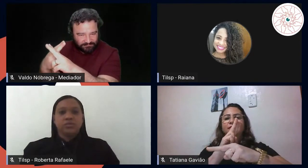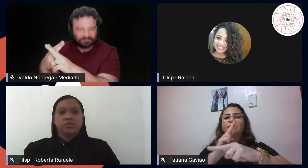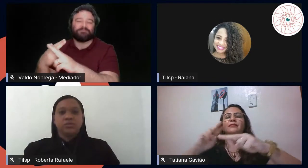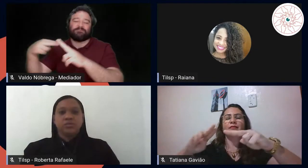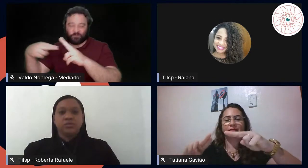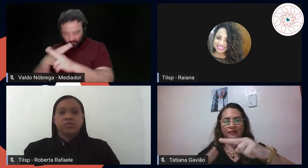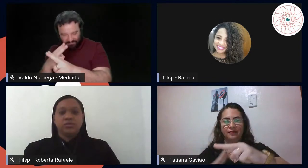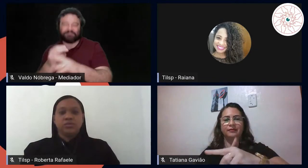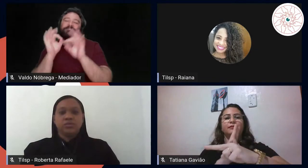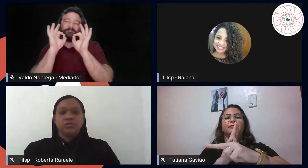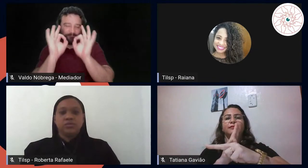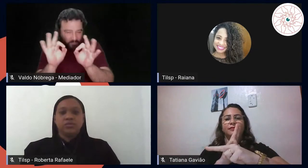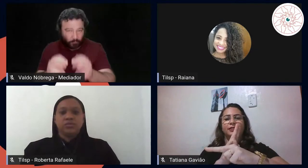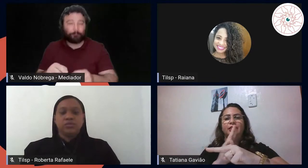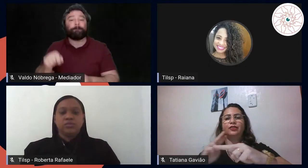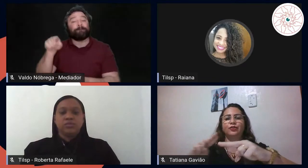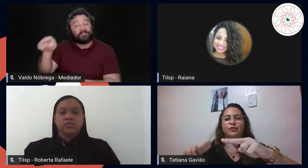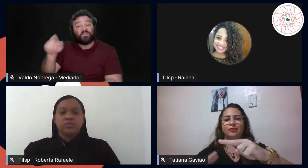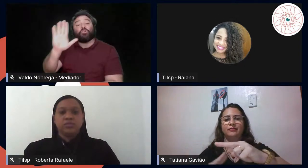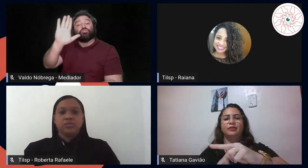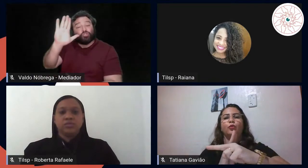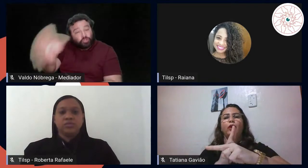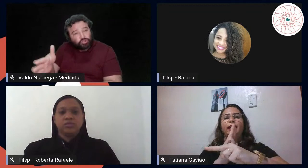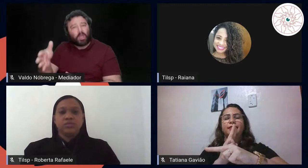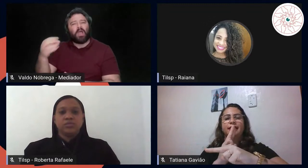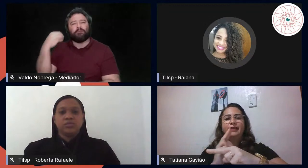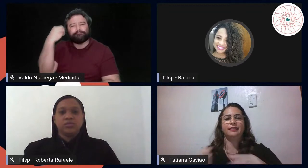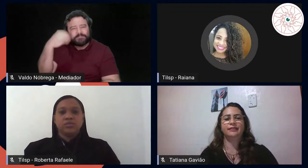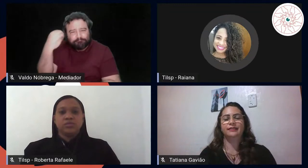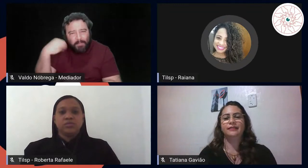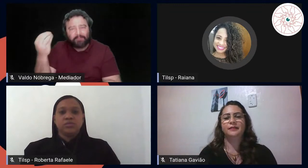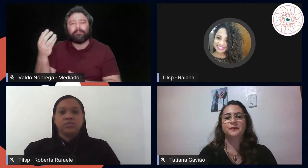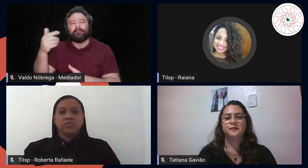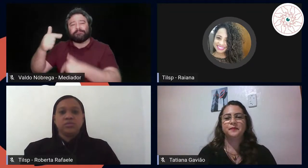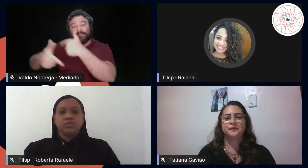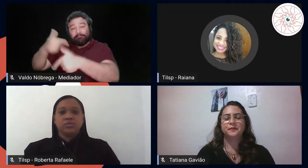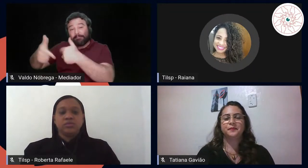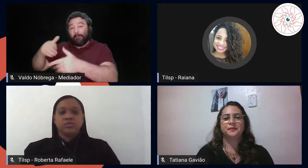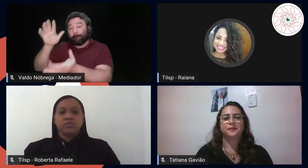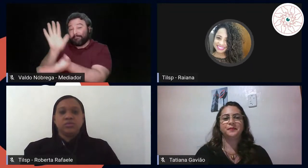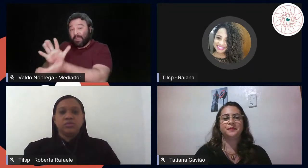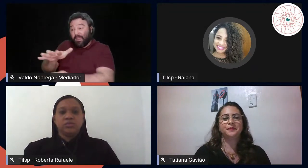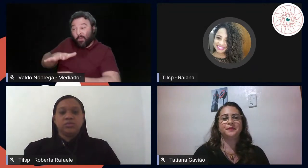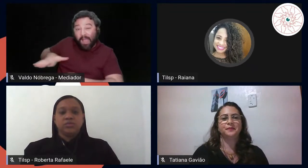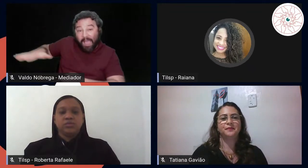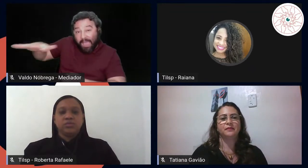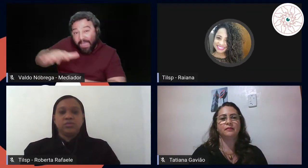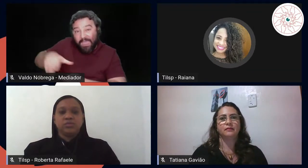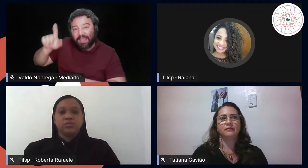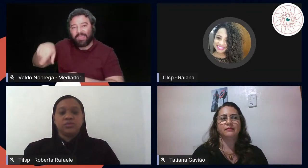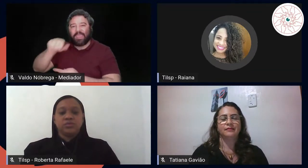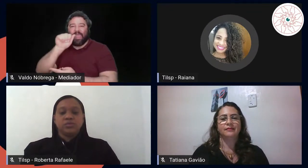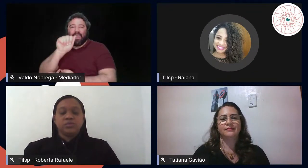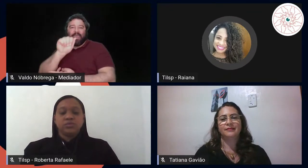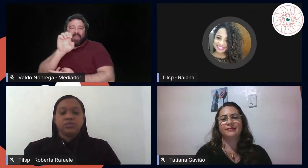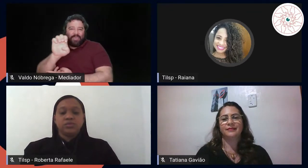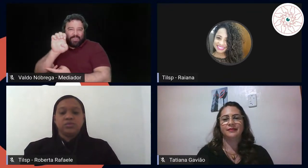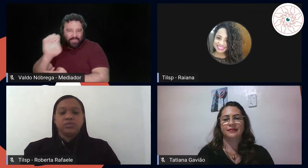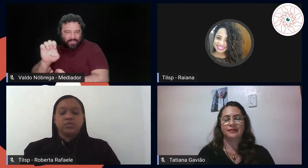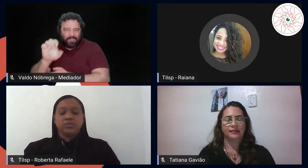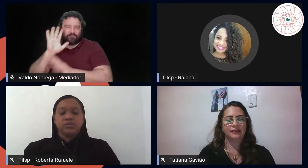o sinal? Isso. Eh, então ela já tem uma larga experiência, né? Porque ela